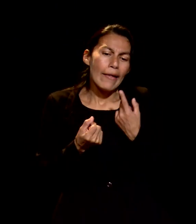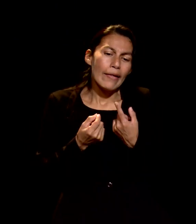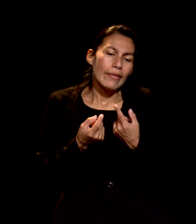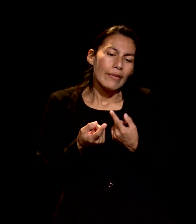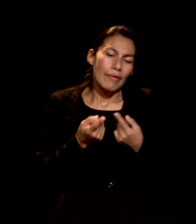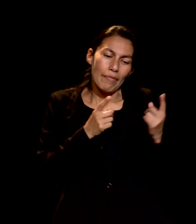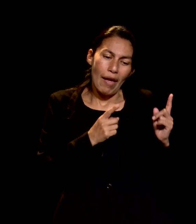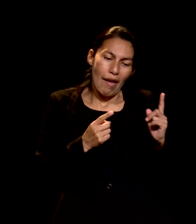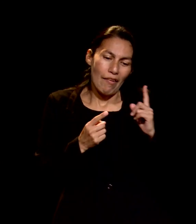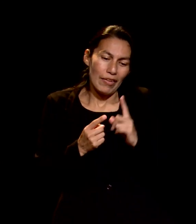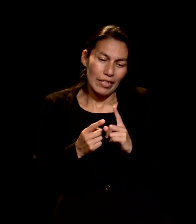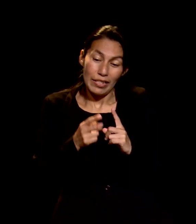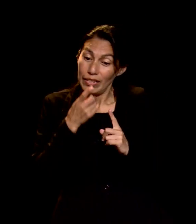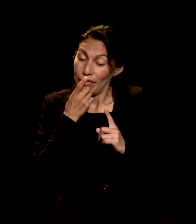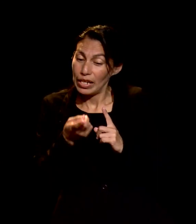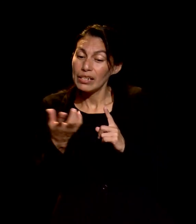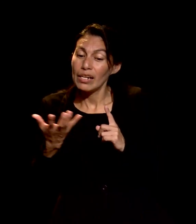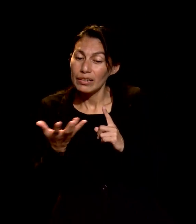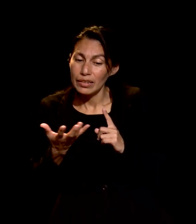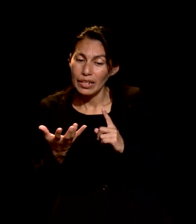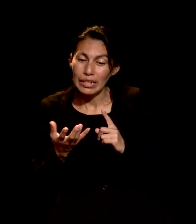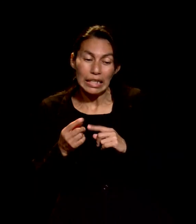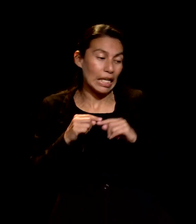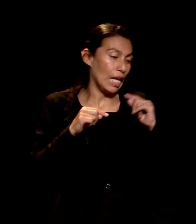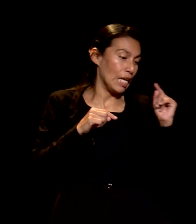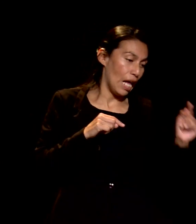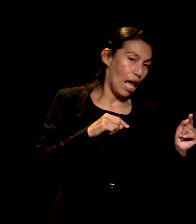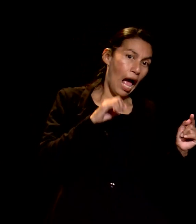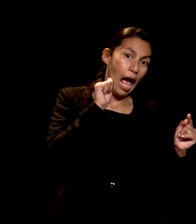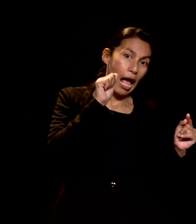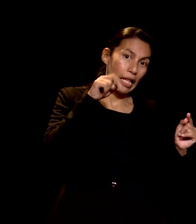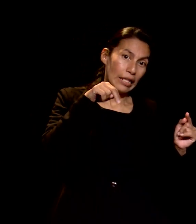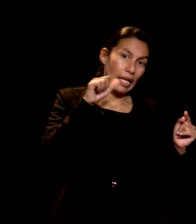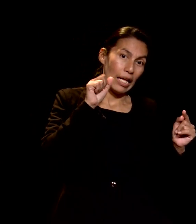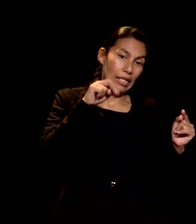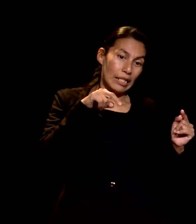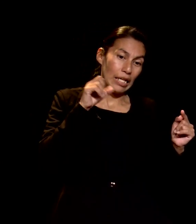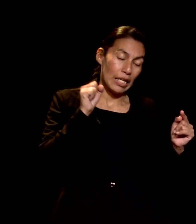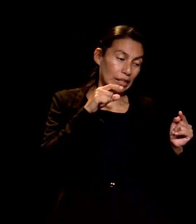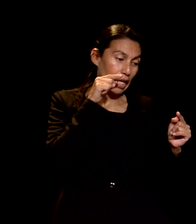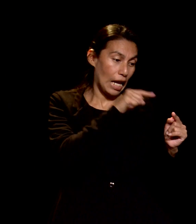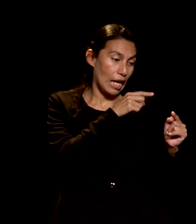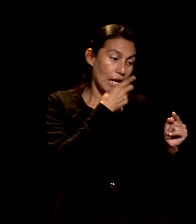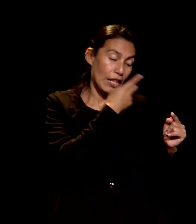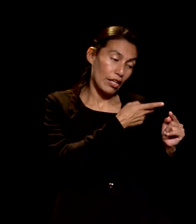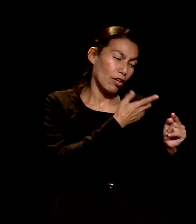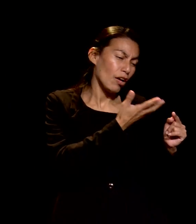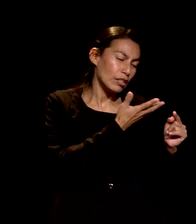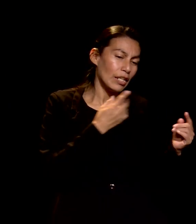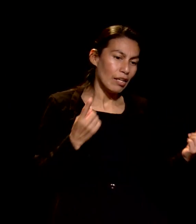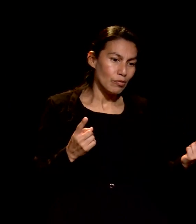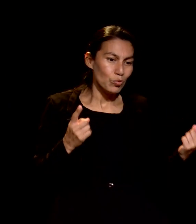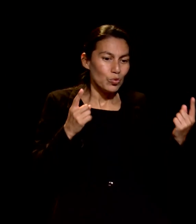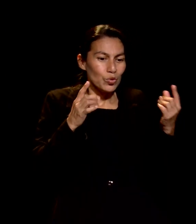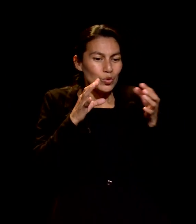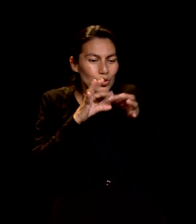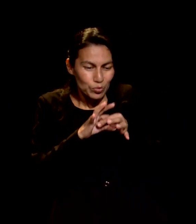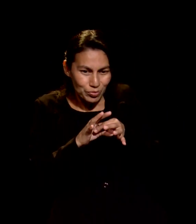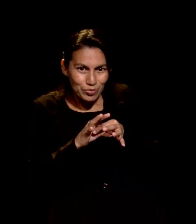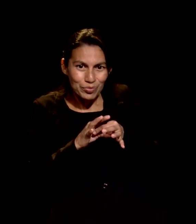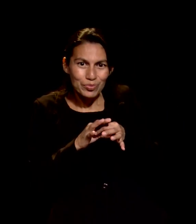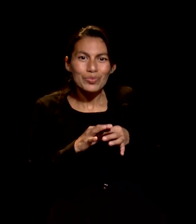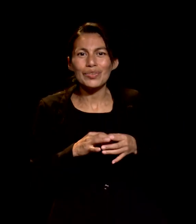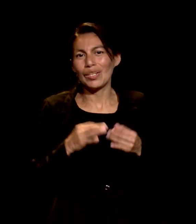iba a indicar lo que debía hacer y a Ananías también le reveló y los juntó para una